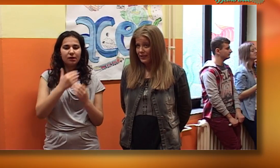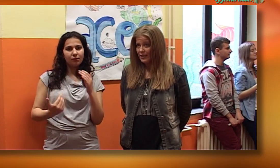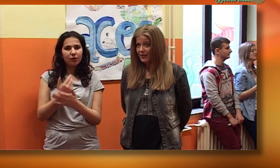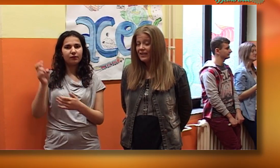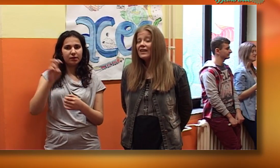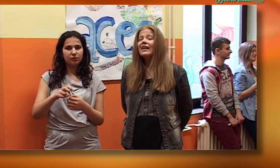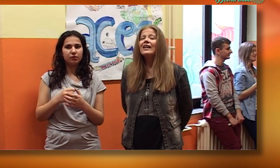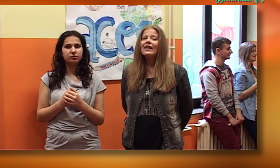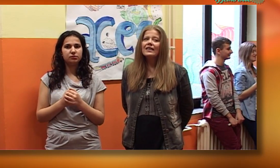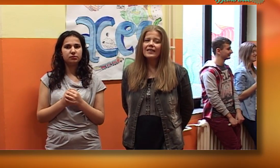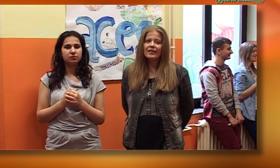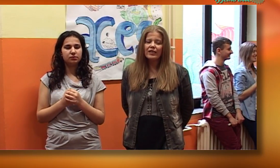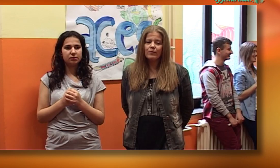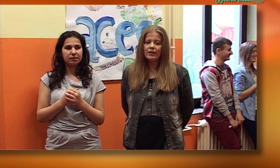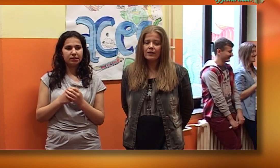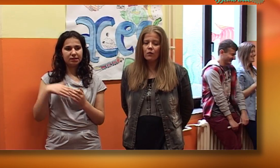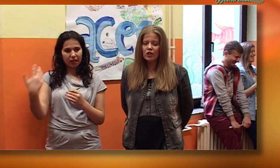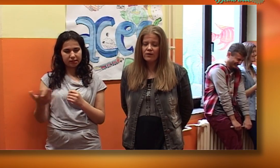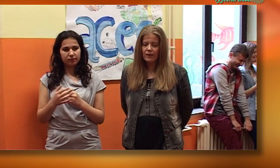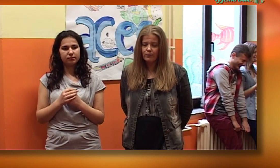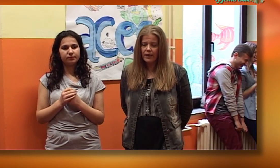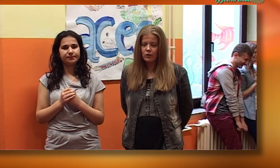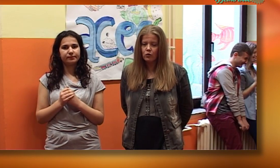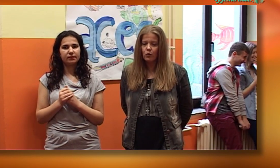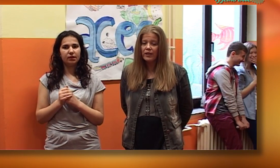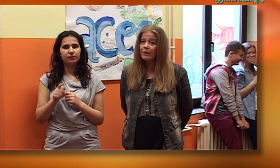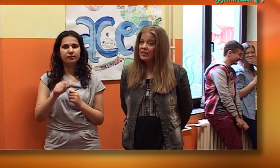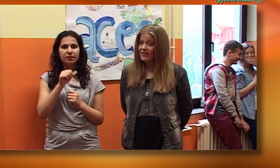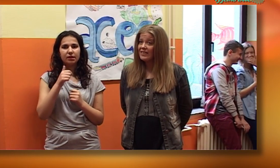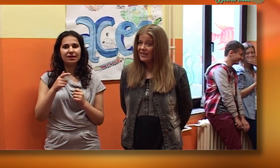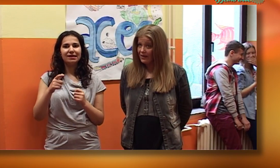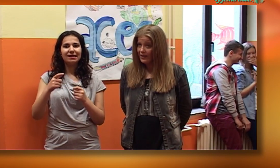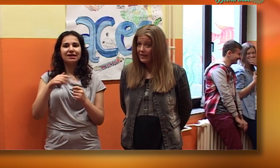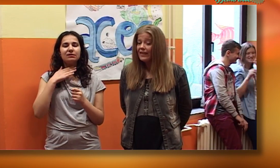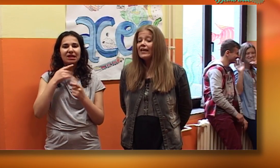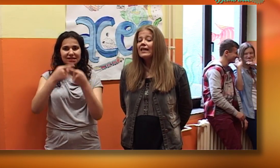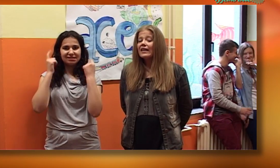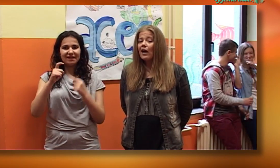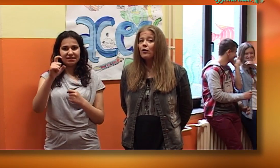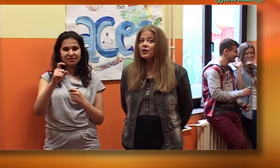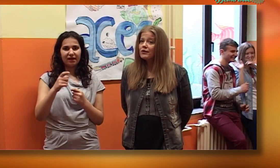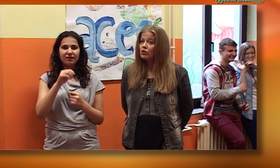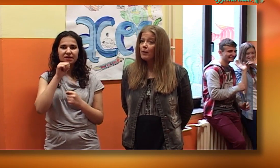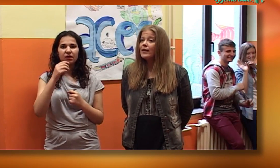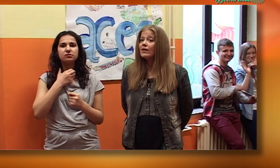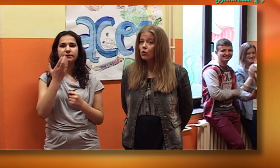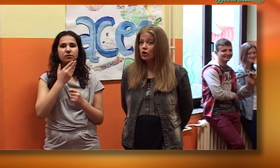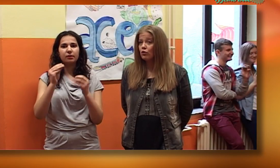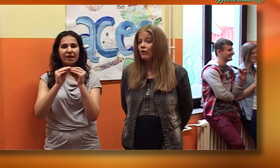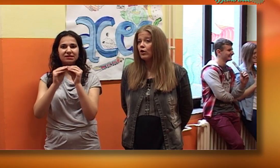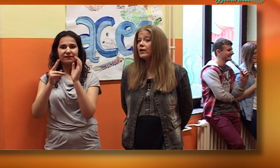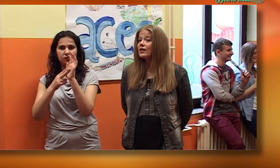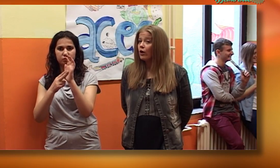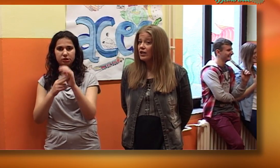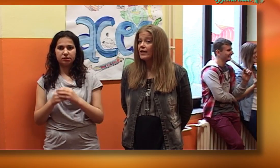učestvuju u radionicama. Zatim, bila je tu i gimnazija Sveti Sava, kao i osnovna škola Branislav Nušić,